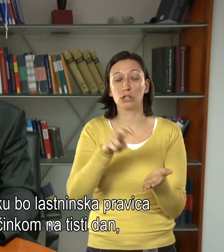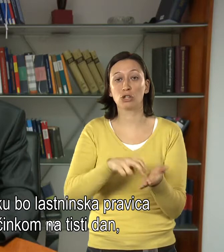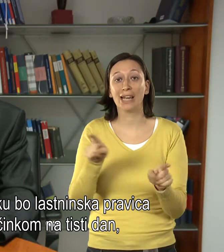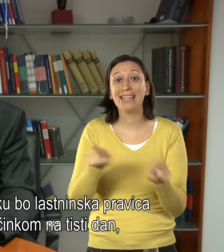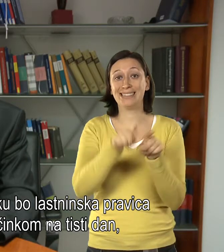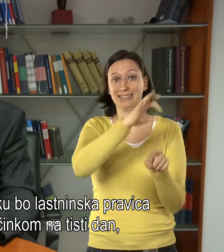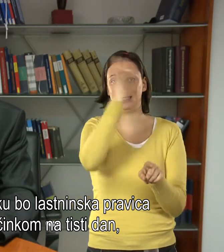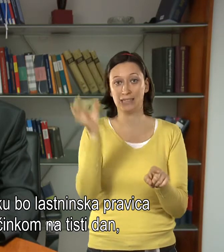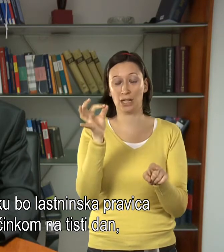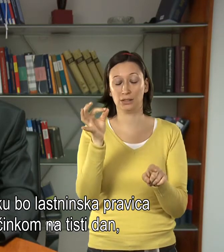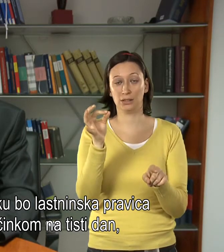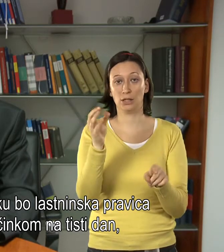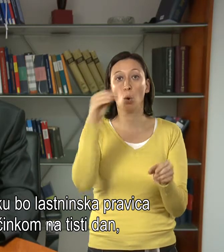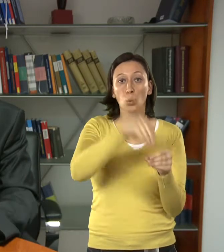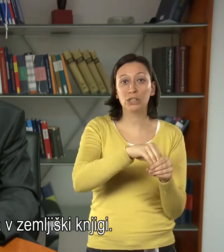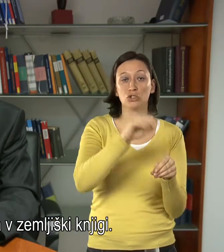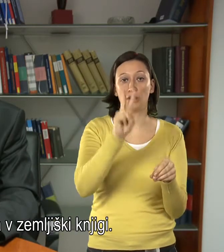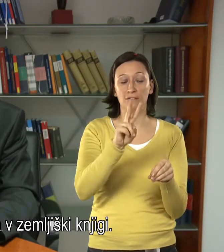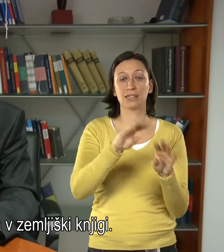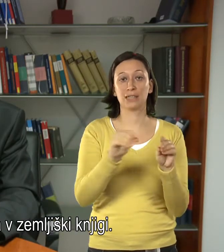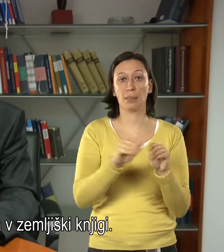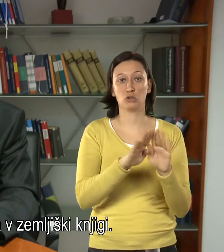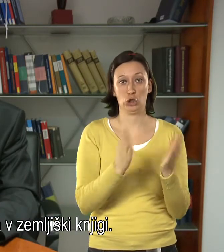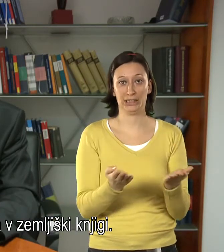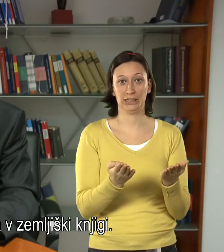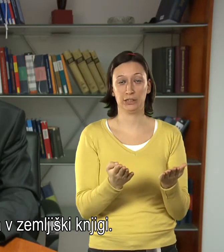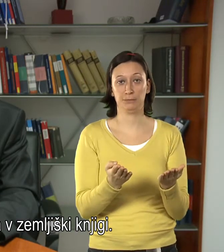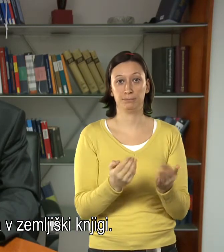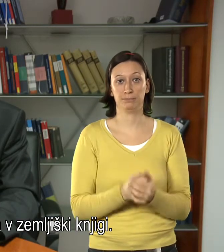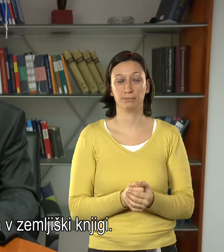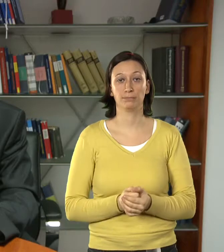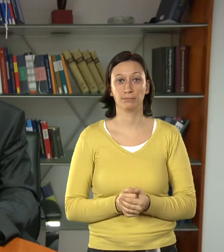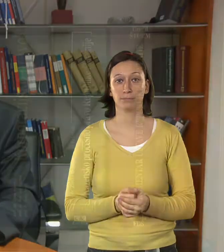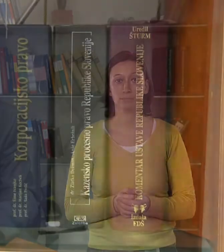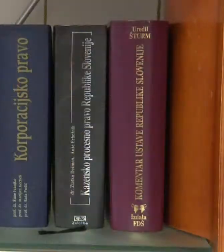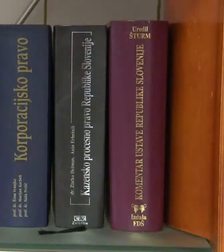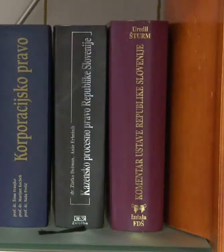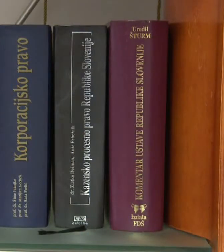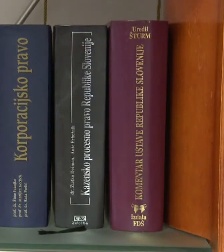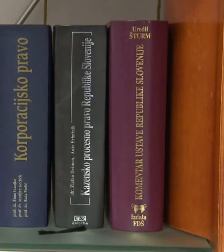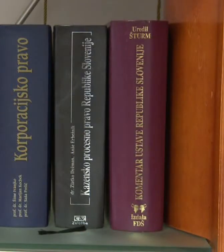dan, z učinkom na tisti dan, vknjižena v zemljiški knjigi.